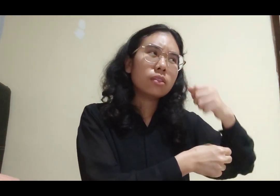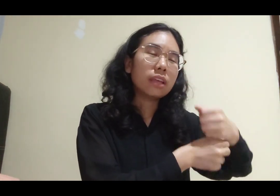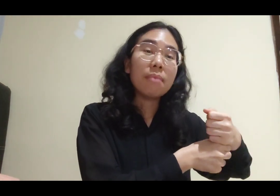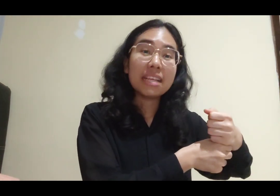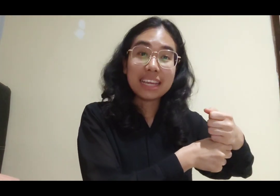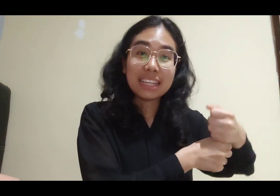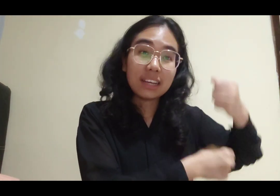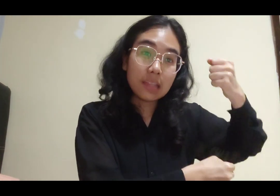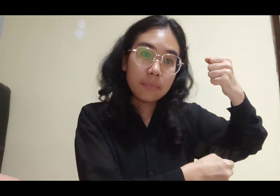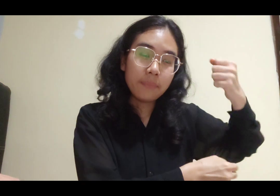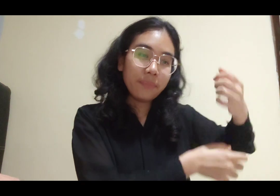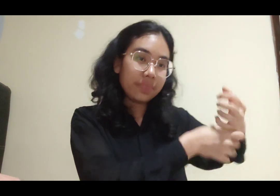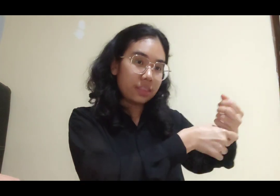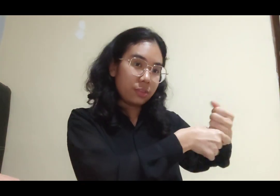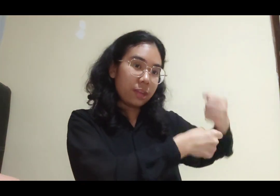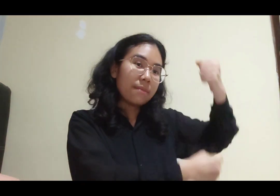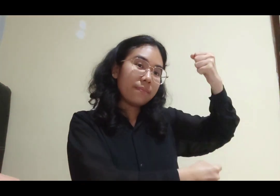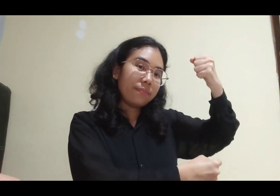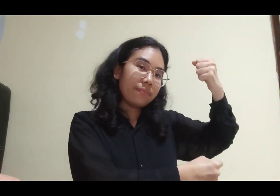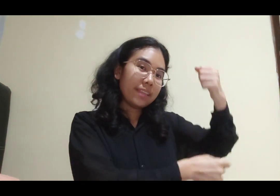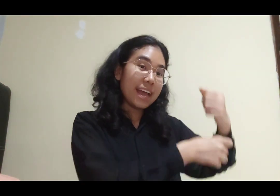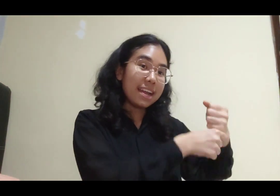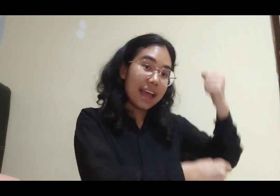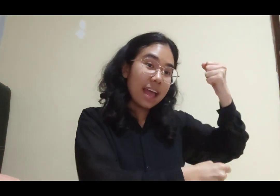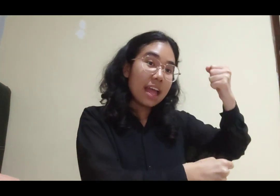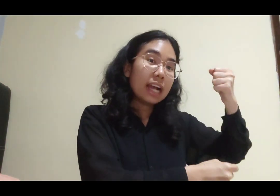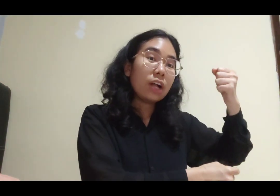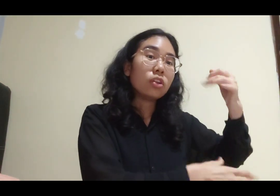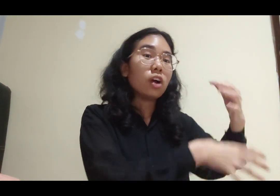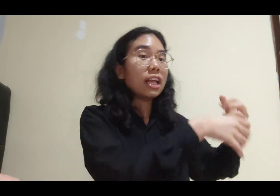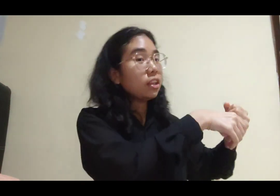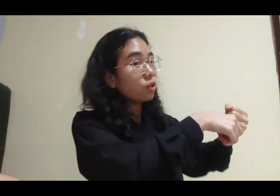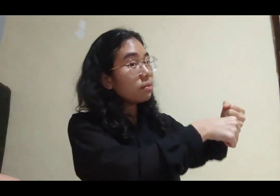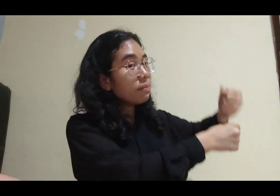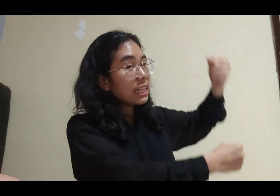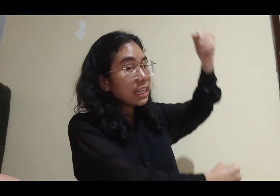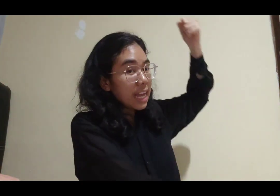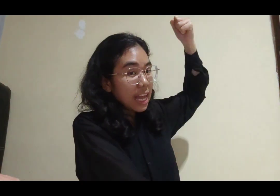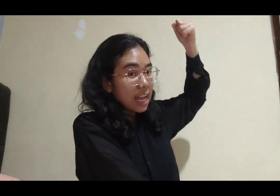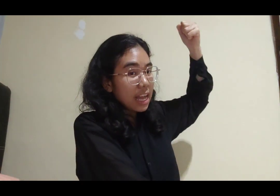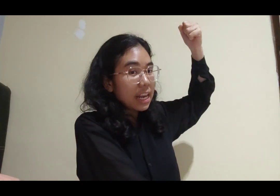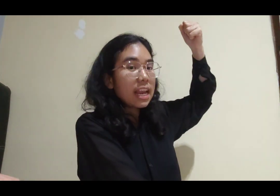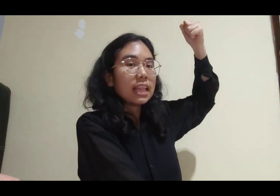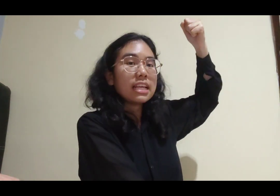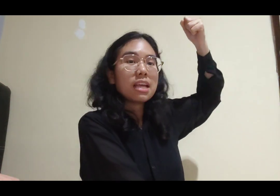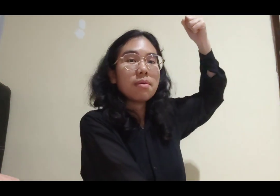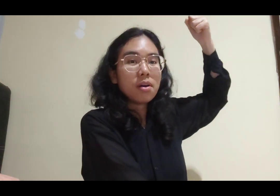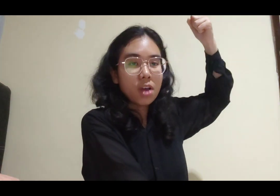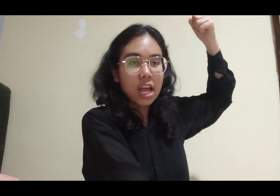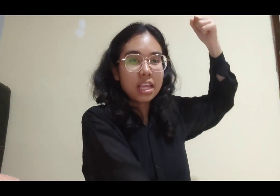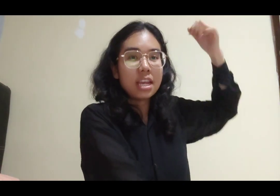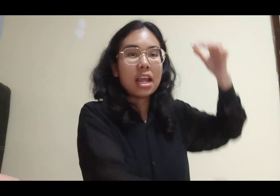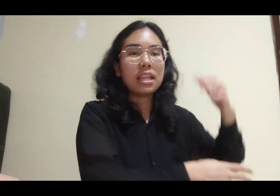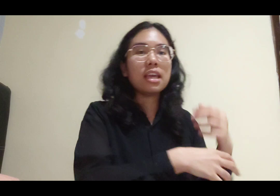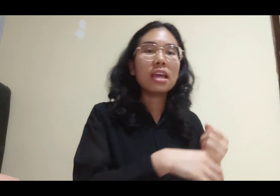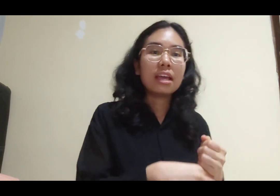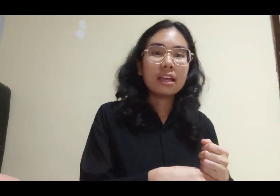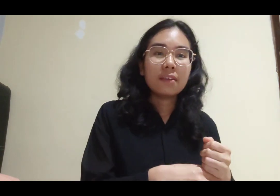ya bahasa Inggrisnya club. Itu ya, gada. Kalau tongkat itu lebih panjang dari atas sampai bawah. Jadi nanti